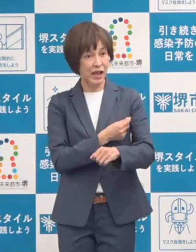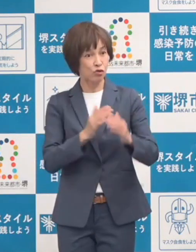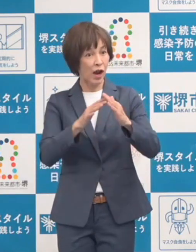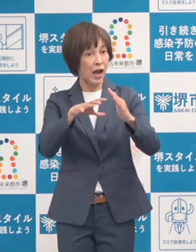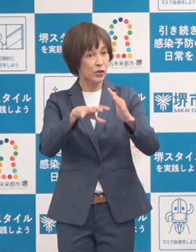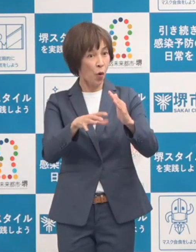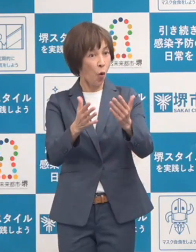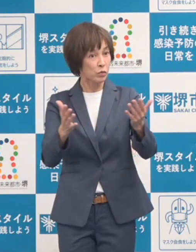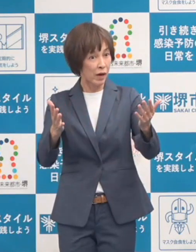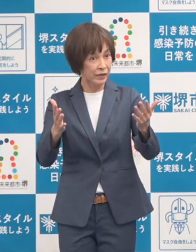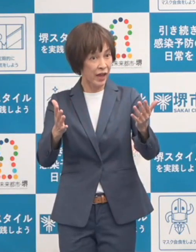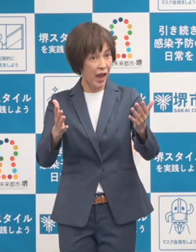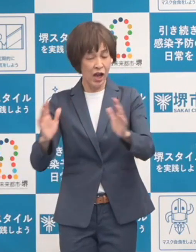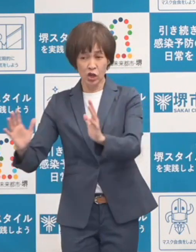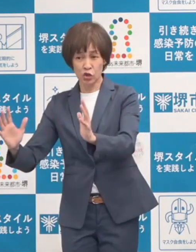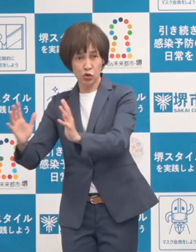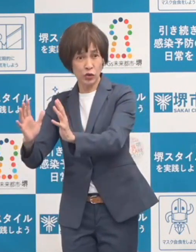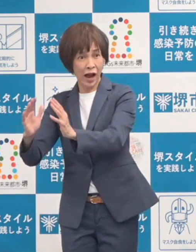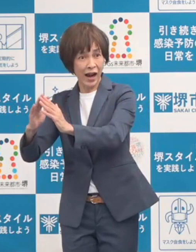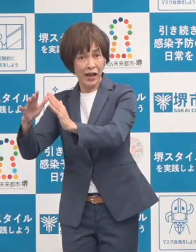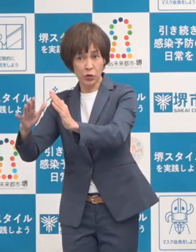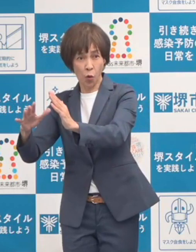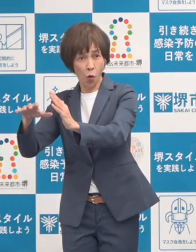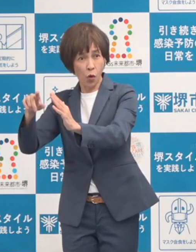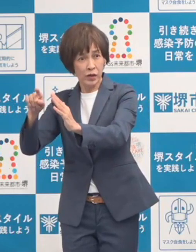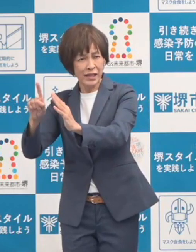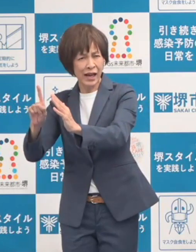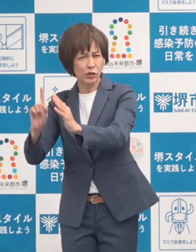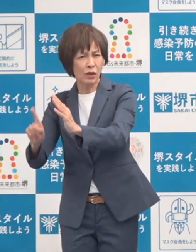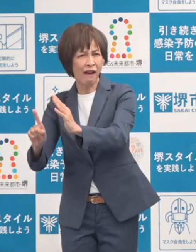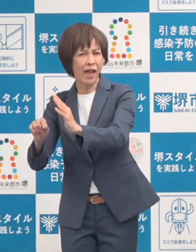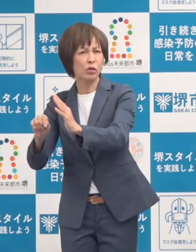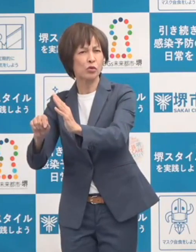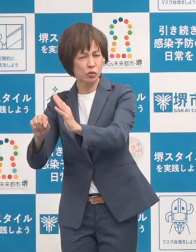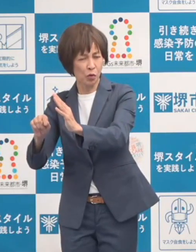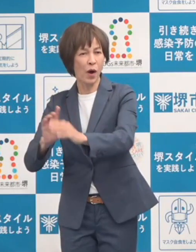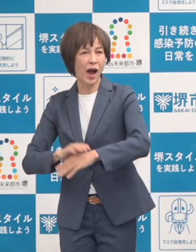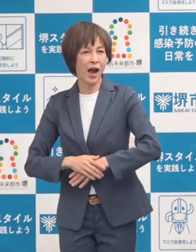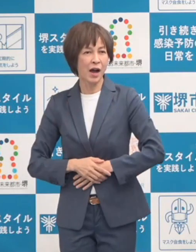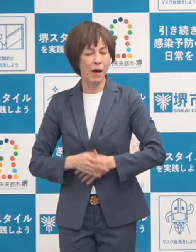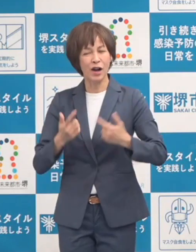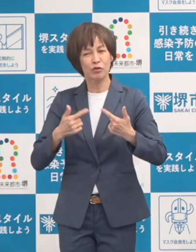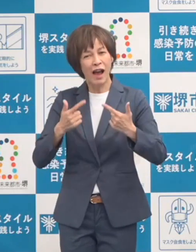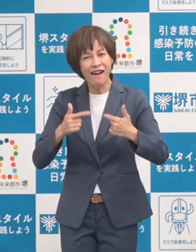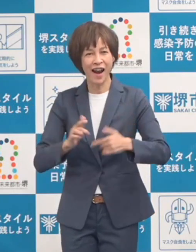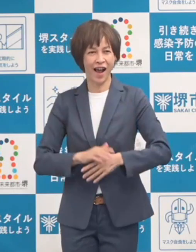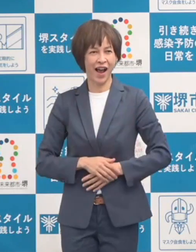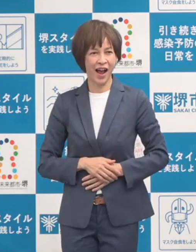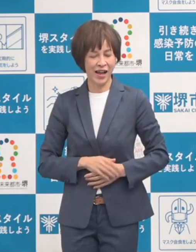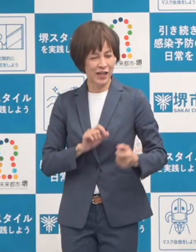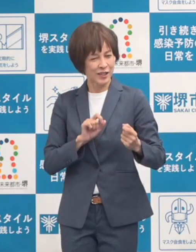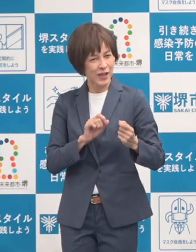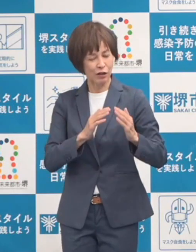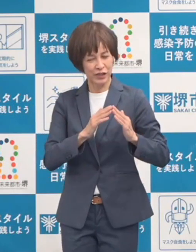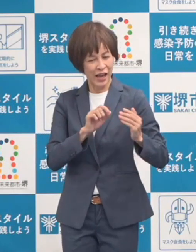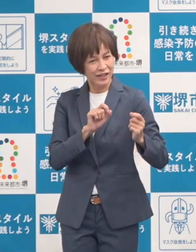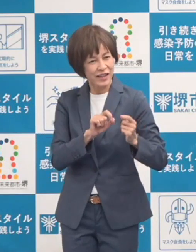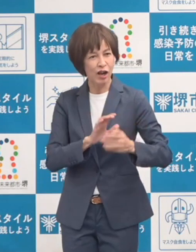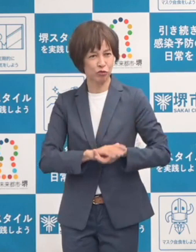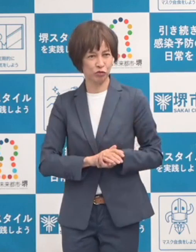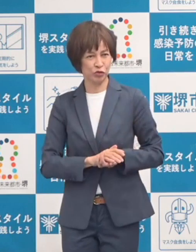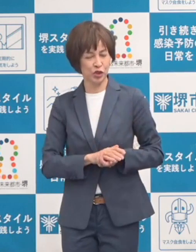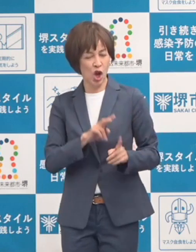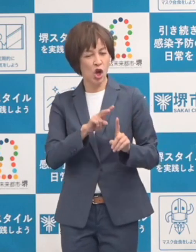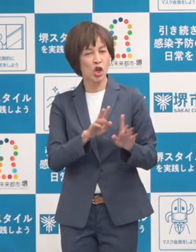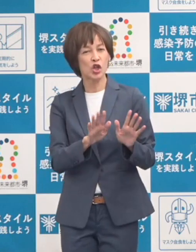て集団接種会場は1箇所しか持っていないというのは、やはり普段から小児担当でですね、専門で行っていら